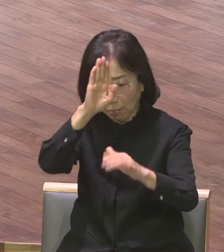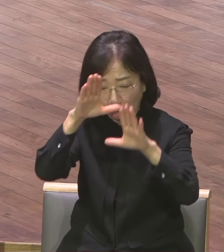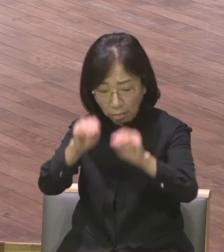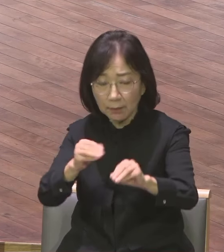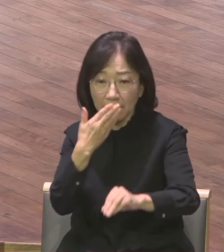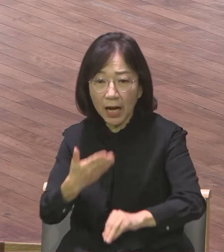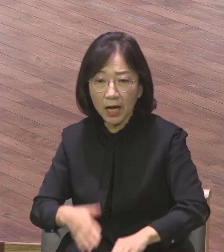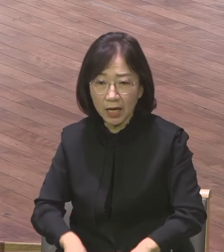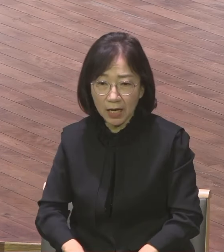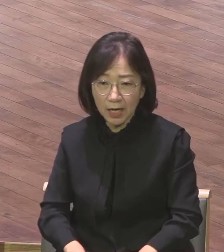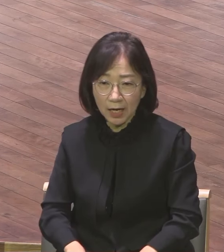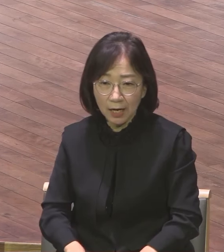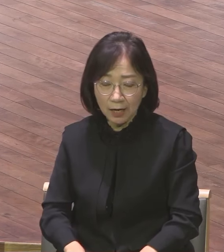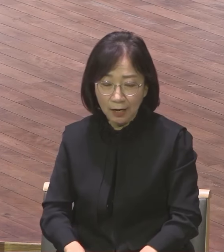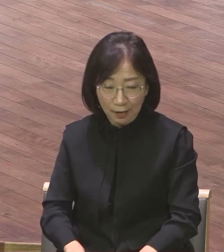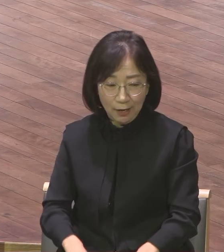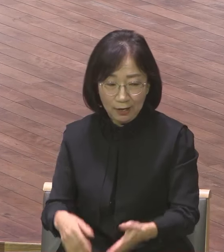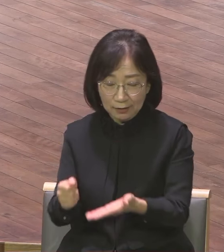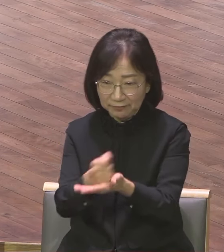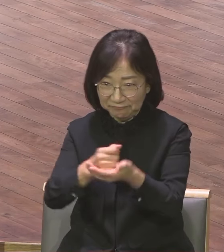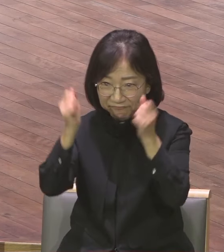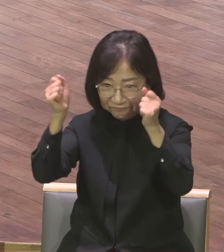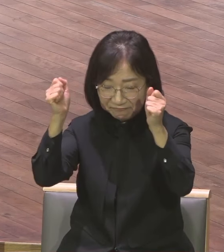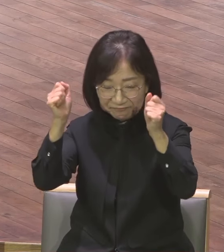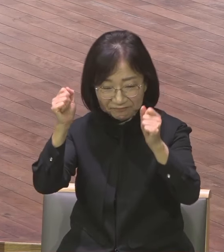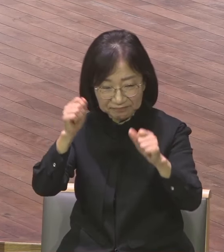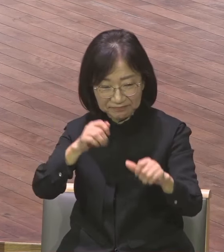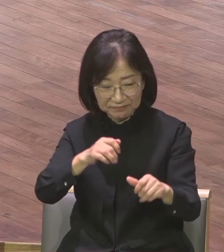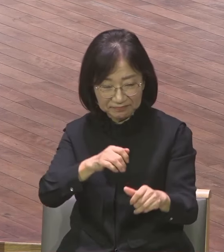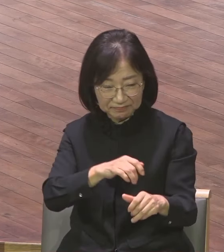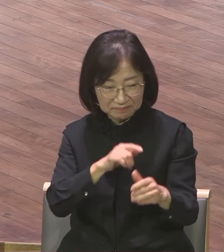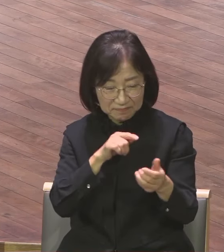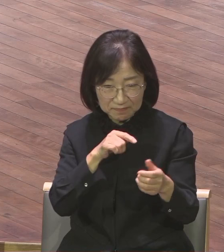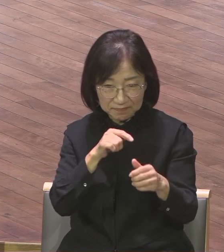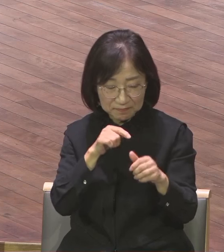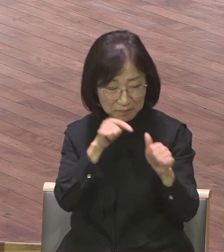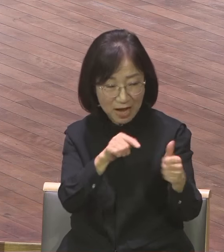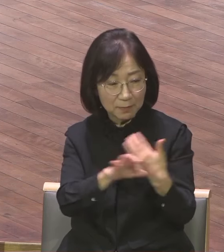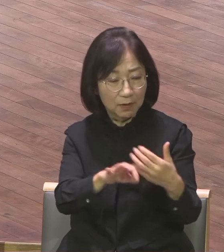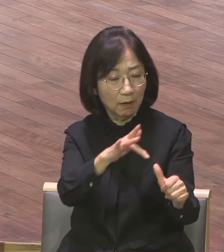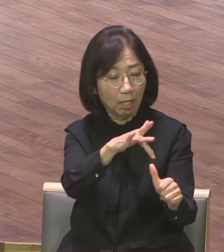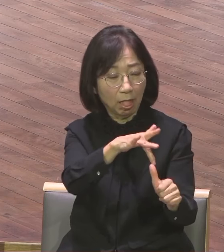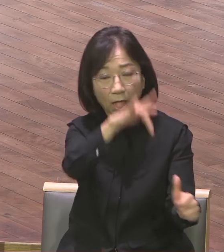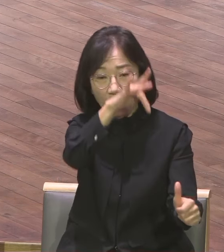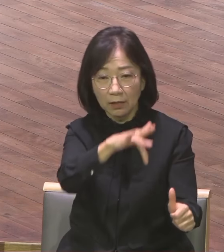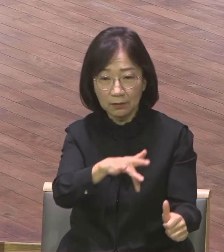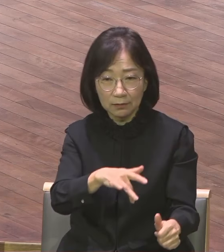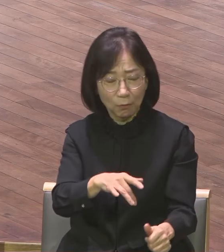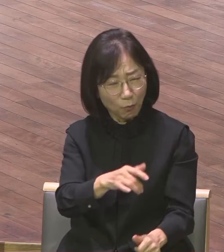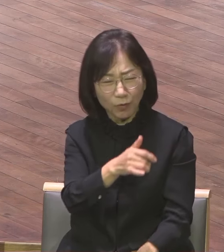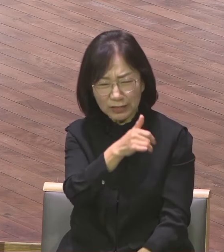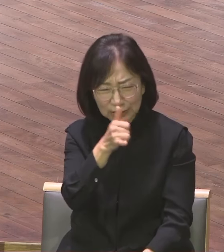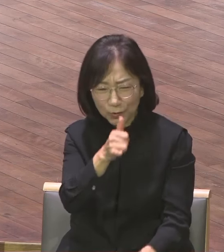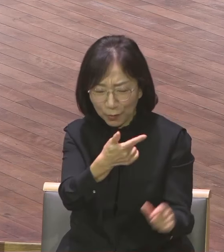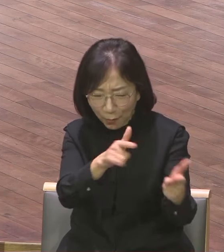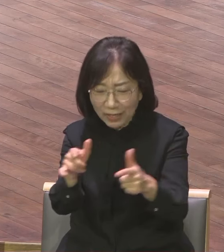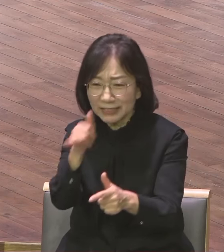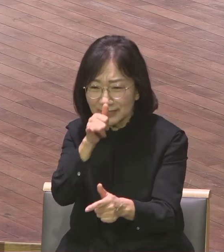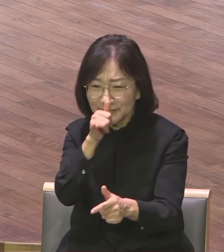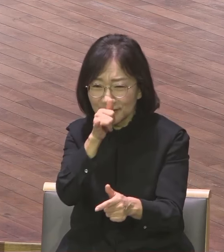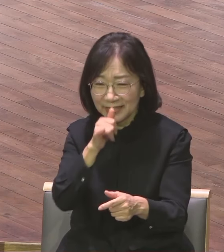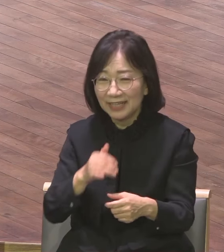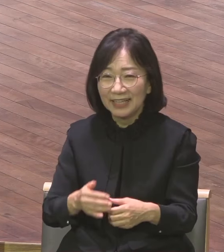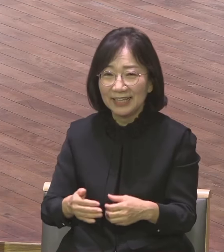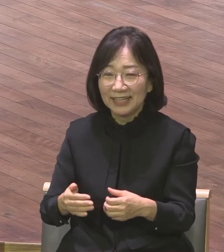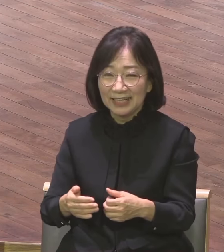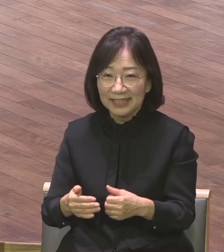무당하다 귀신도 나가요. 큰 귀신도 오면 그럼 뭐 병도 고치고 그래요. 예수님도 마태복음 7장